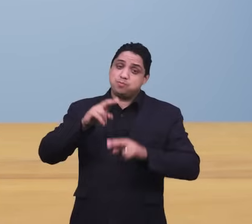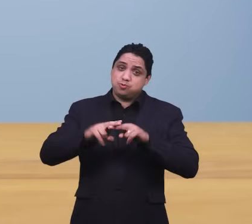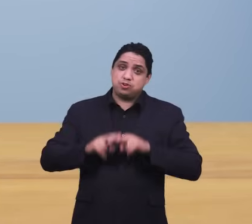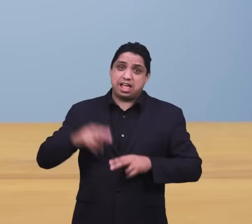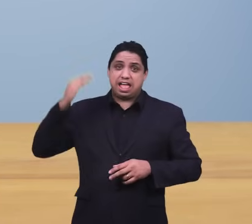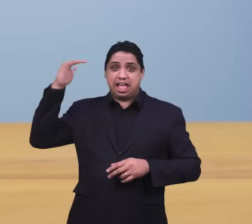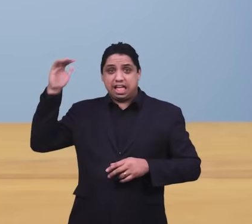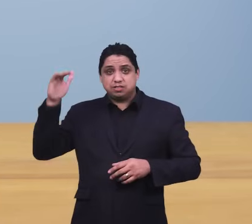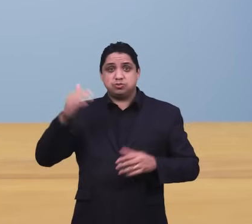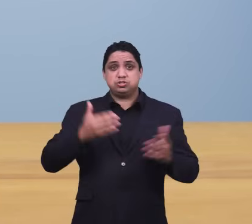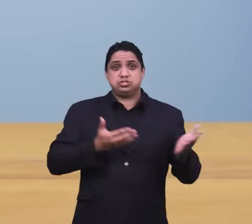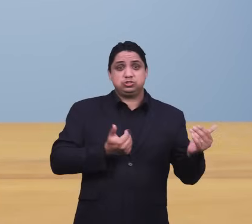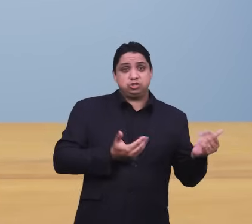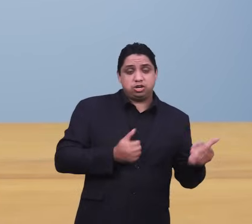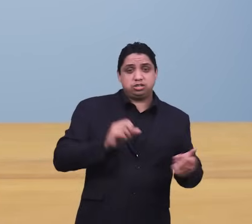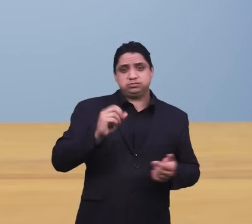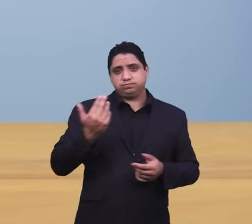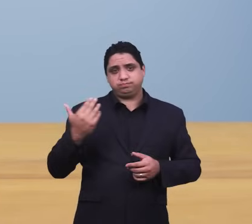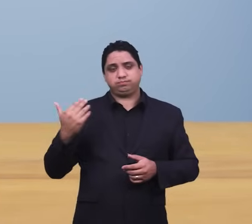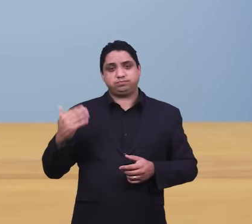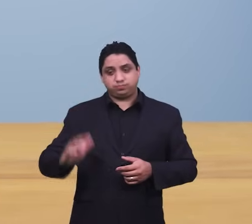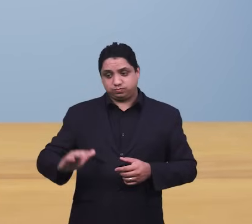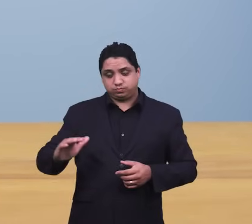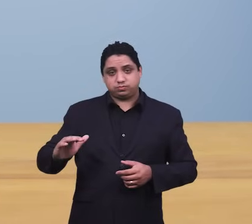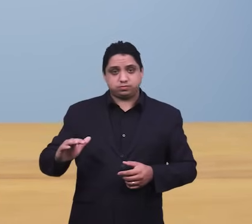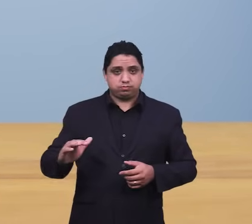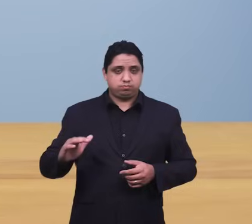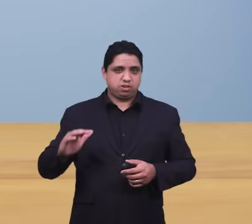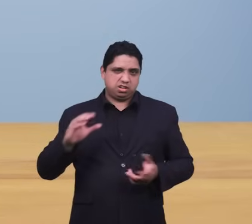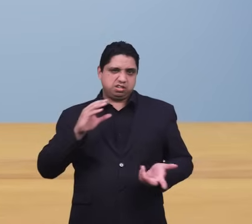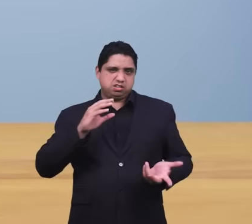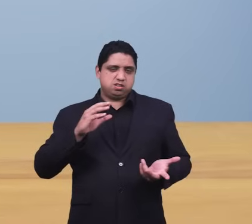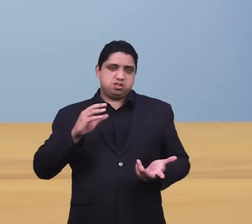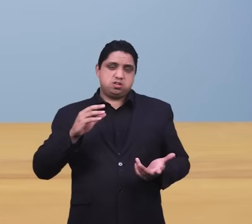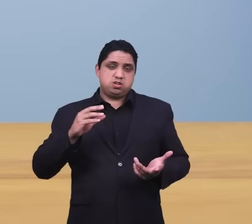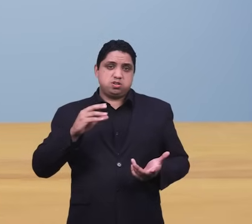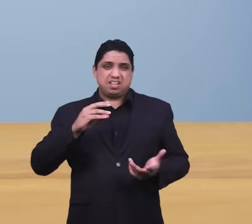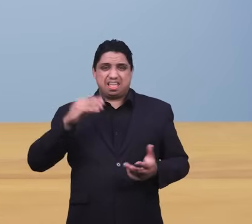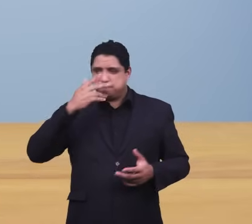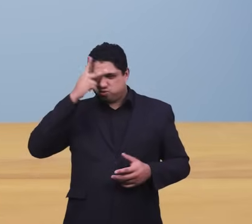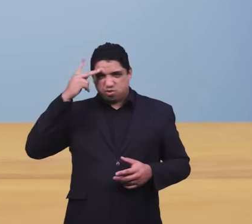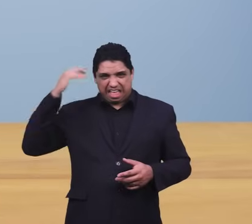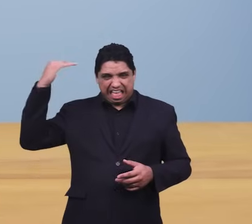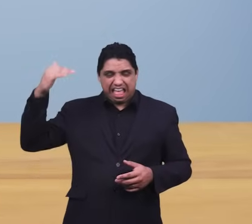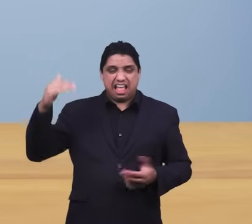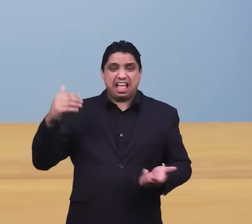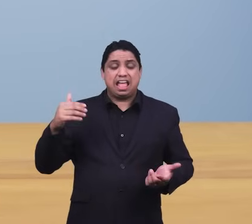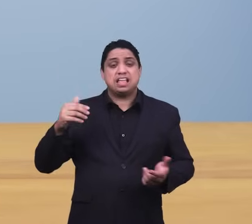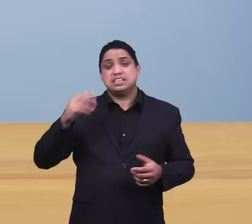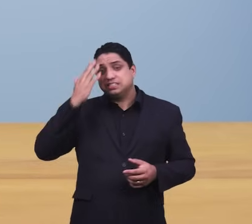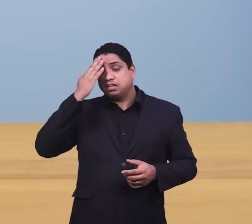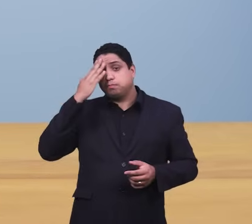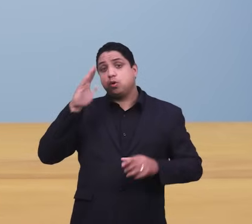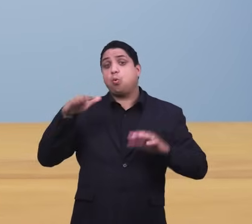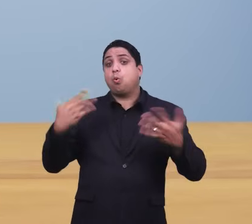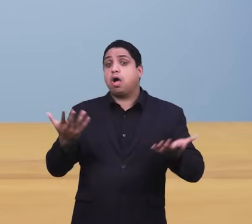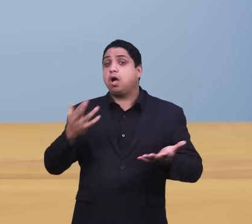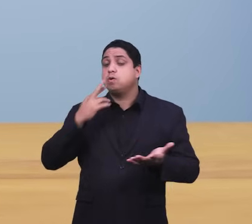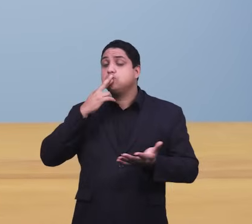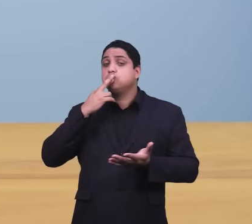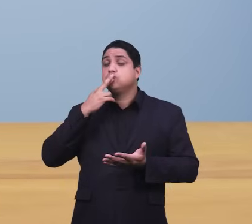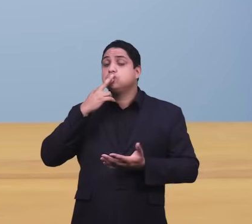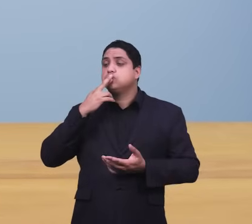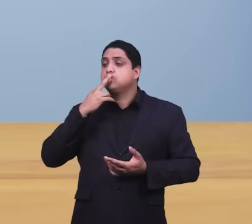temos que perguntar qual é o objetivo desse diagnóstico. O que você espera com esse diagnóstico? Porque se isso não ficar